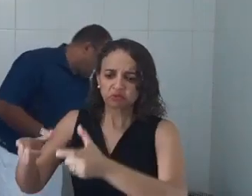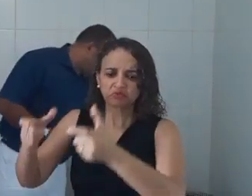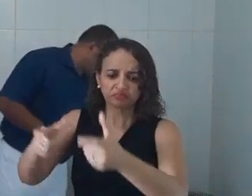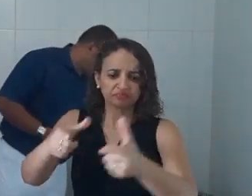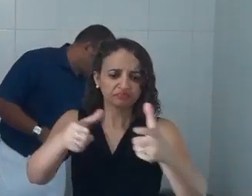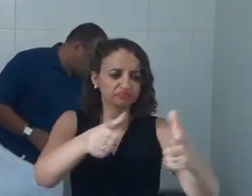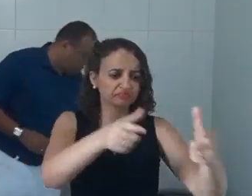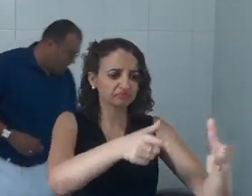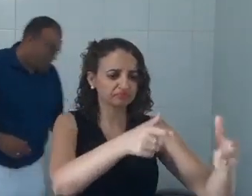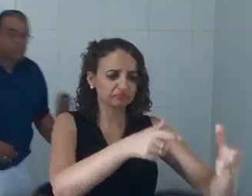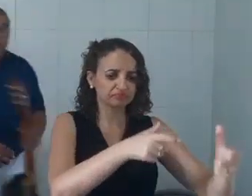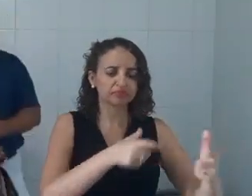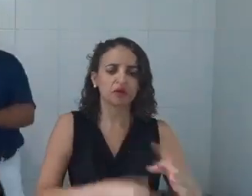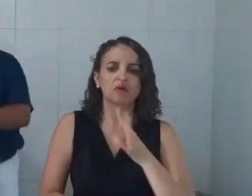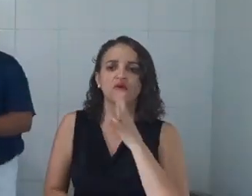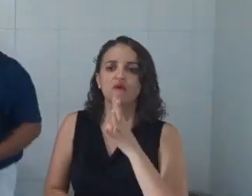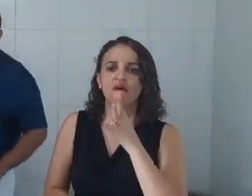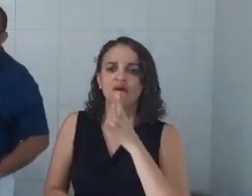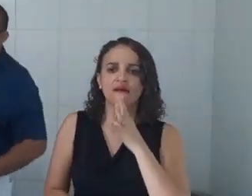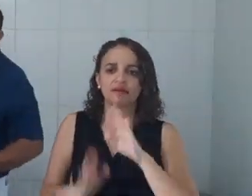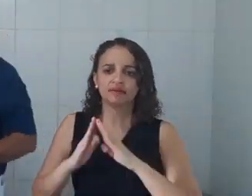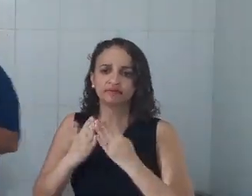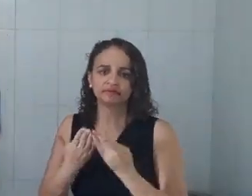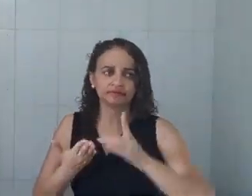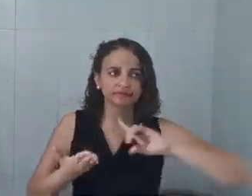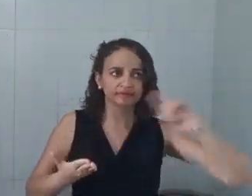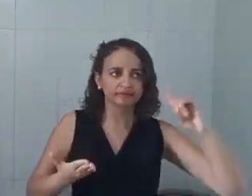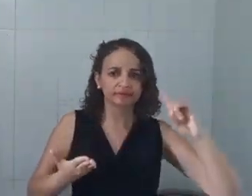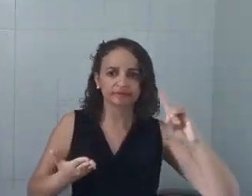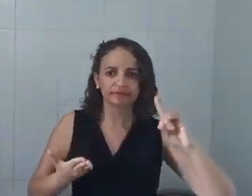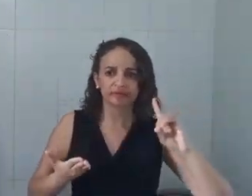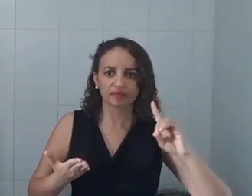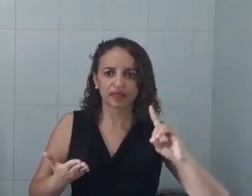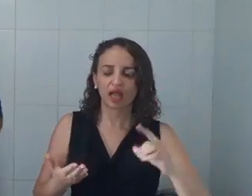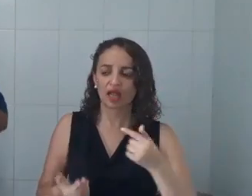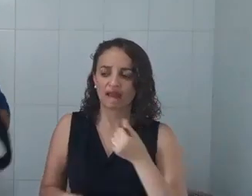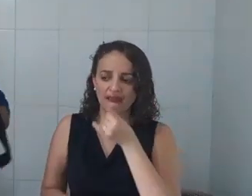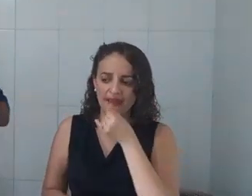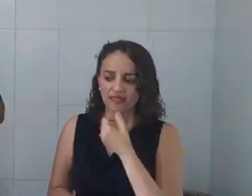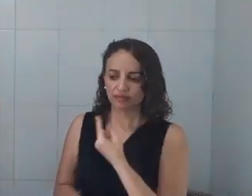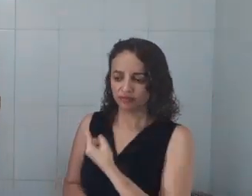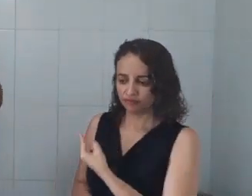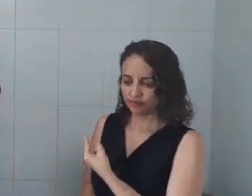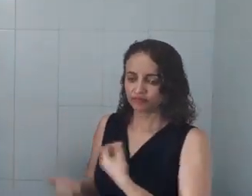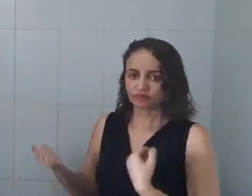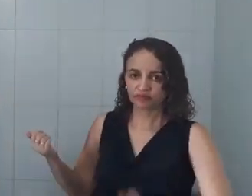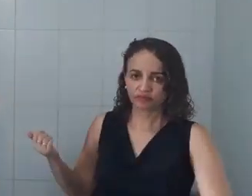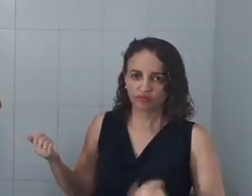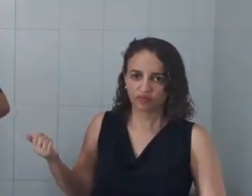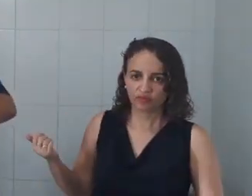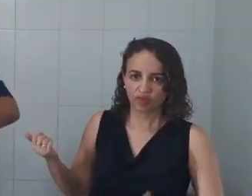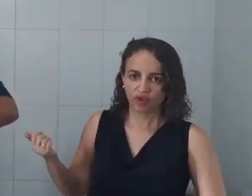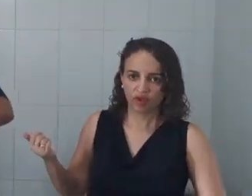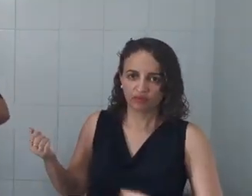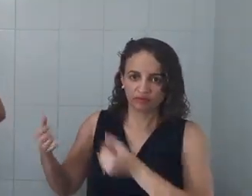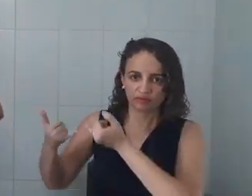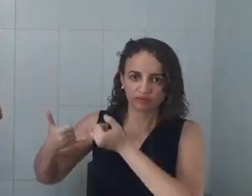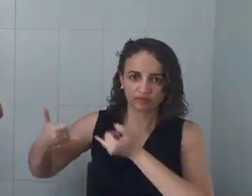É interessante, meus irmãos, o que é a palavra do Senhor. Aqui nós temos um violão, aqui nós temos uma corda de